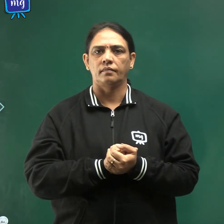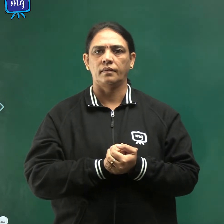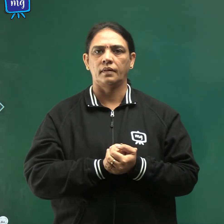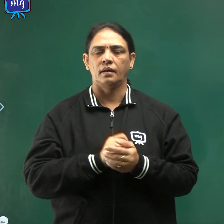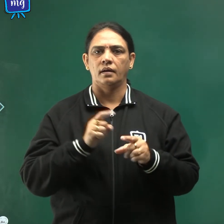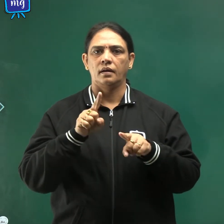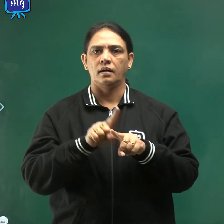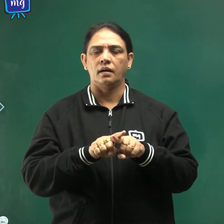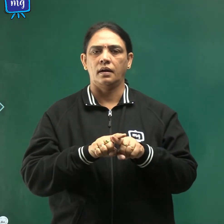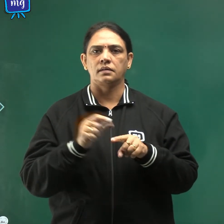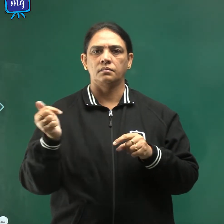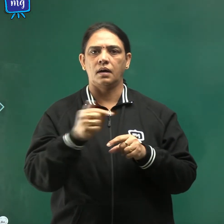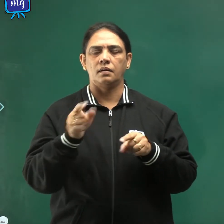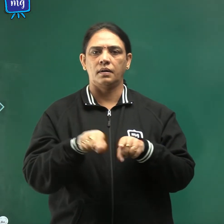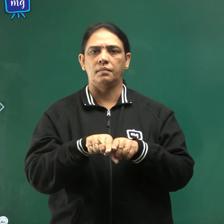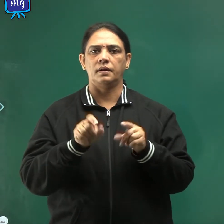समांतर माध्य x बार बराबर